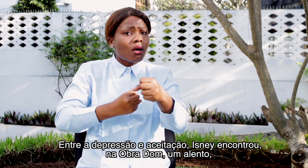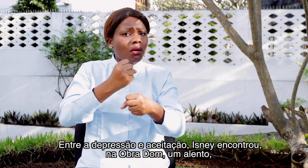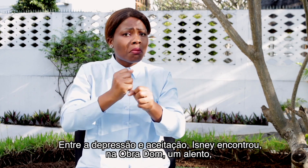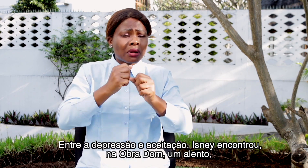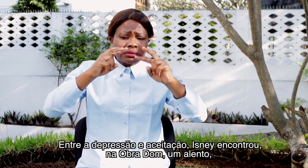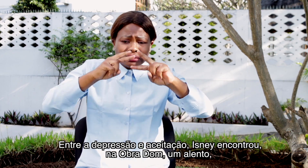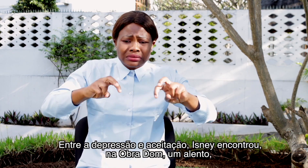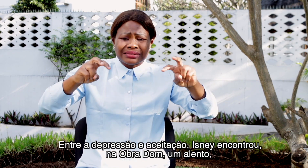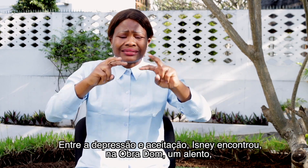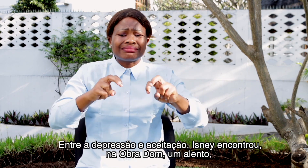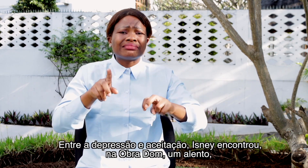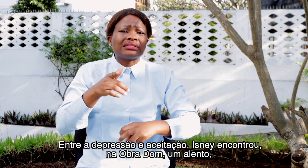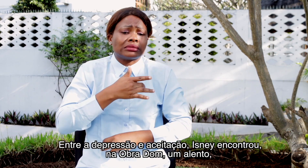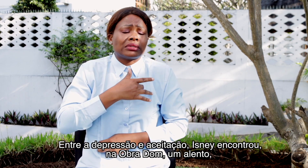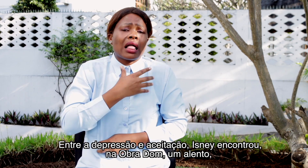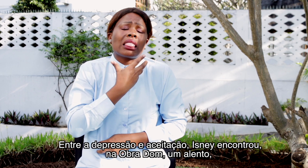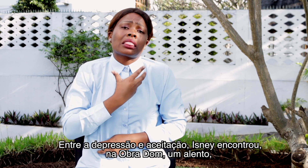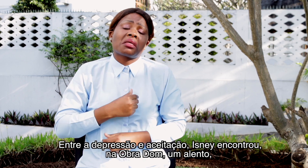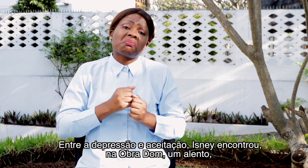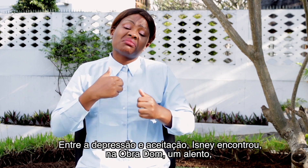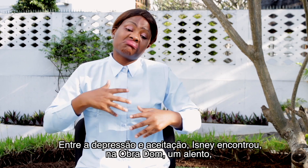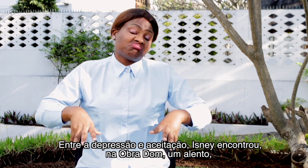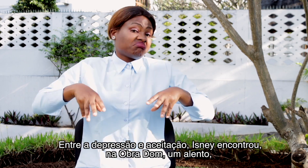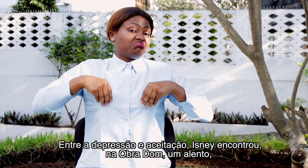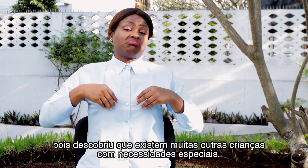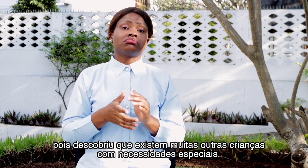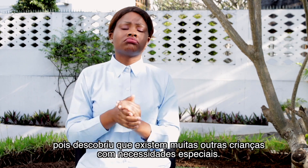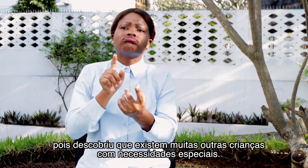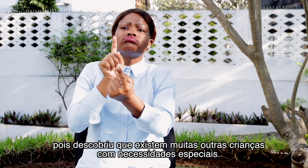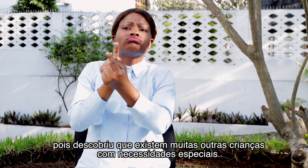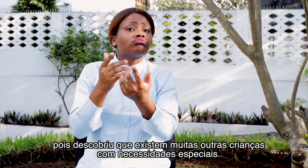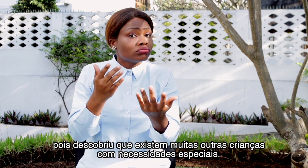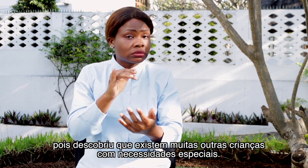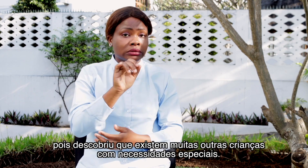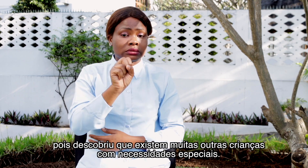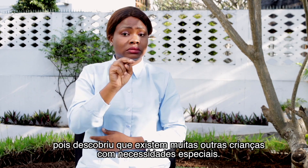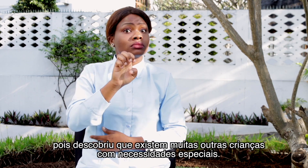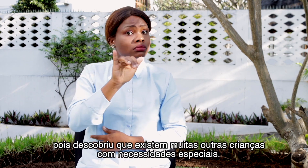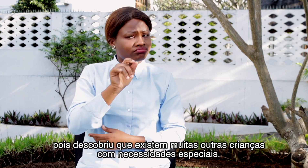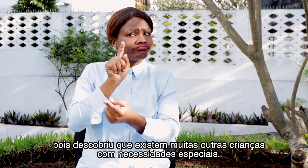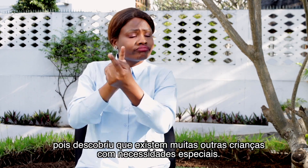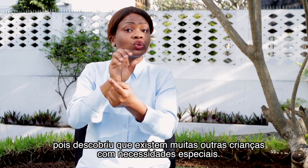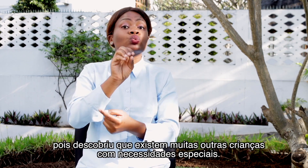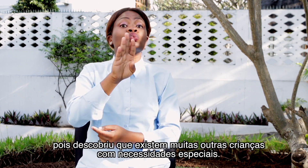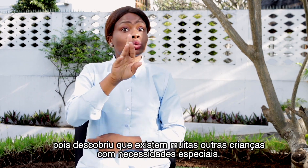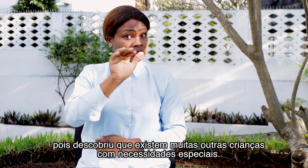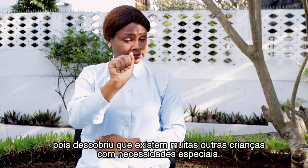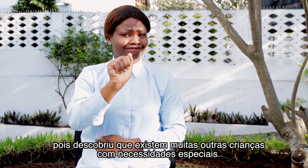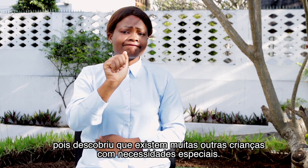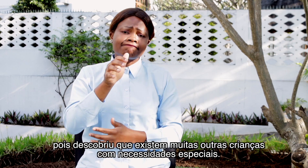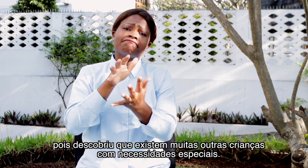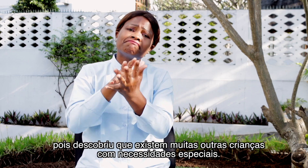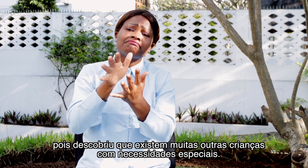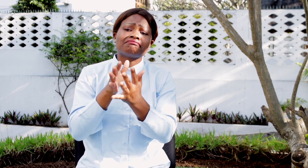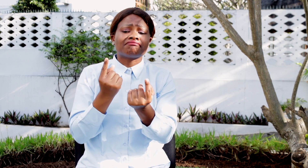depressão e a aceitação, Isney encontrou na obra Dom Orion um alento, pois descobriu que existem muitas outras crianças com